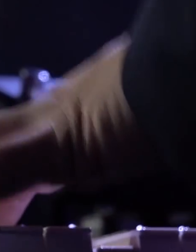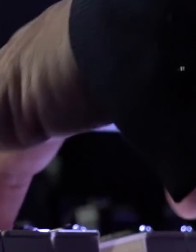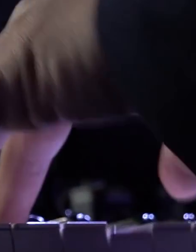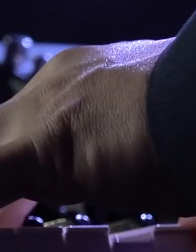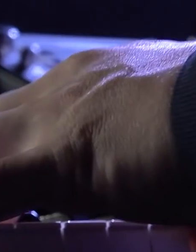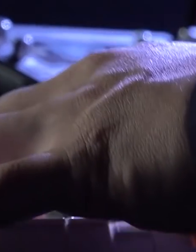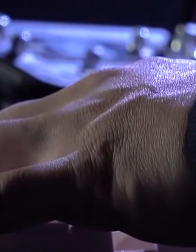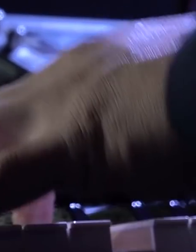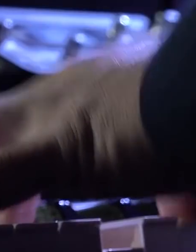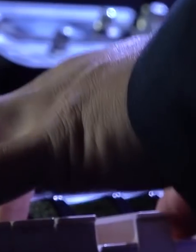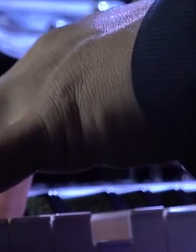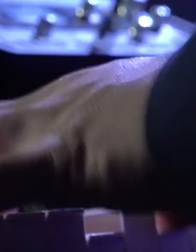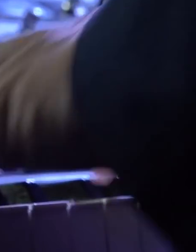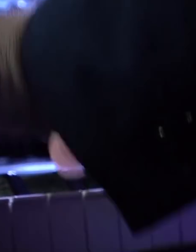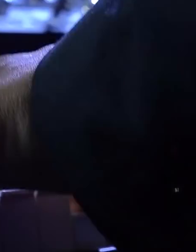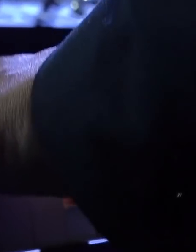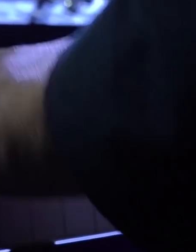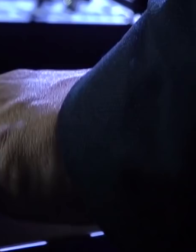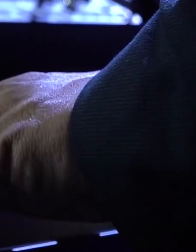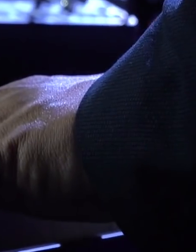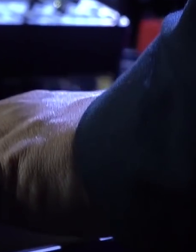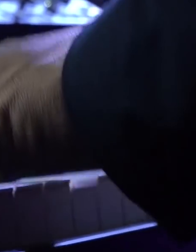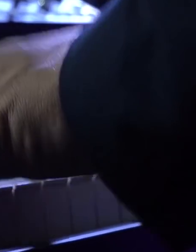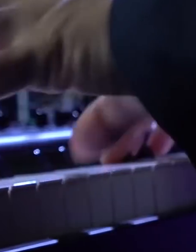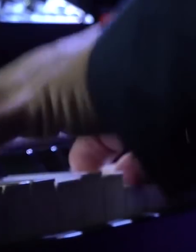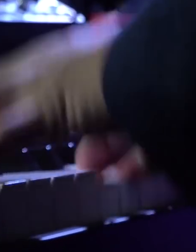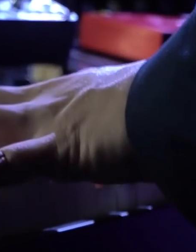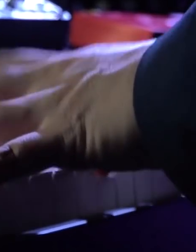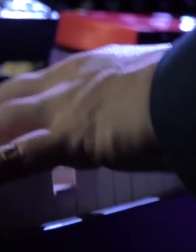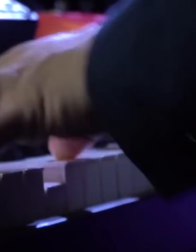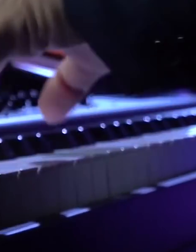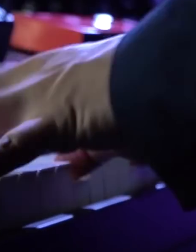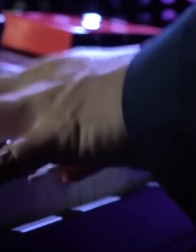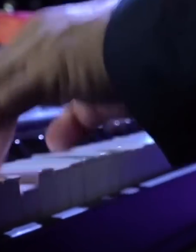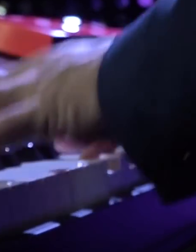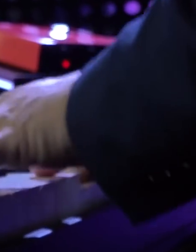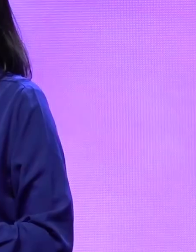kekal mulia, kau hadir di sini,